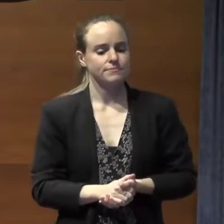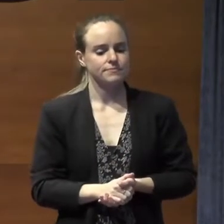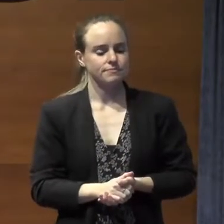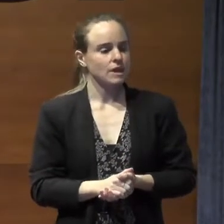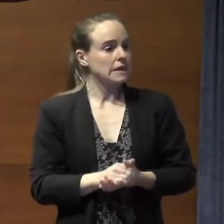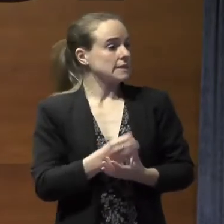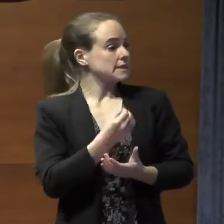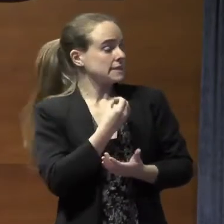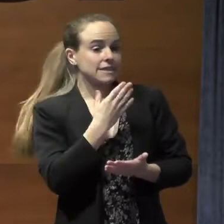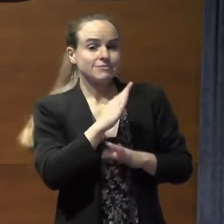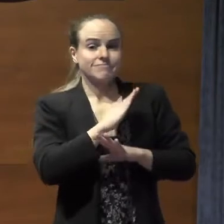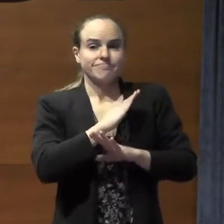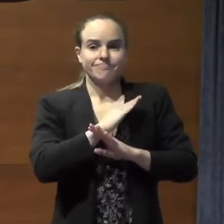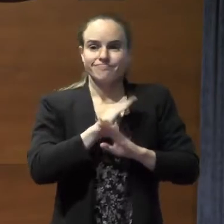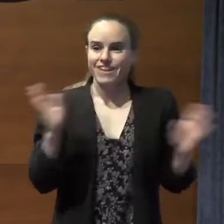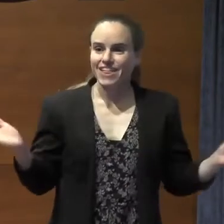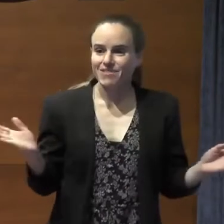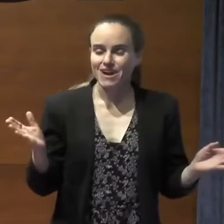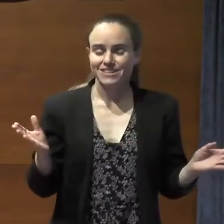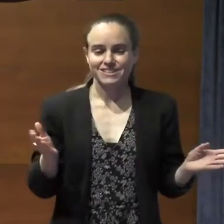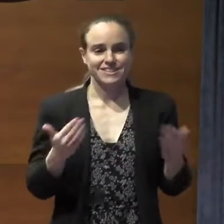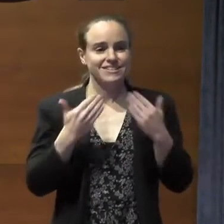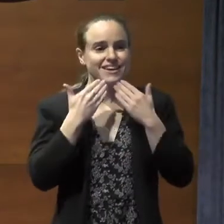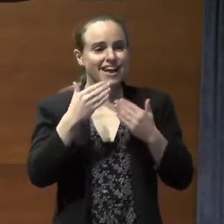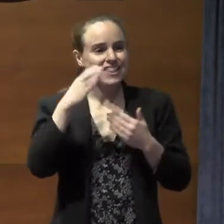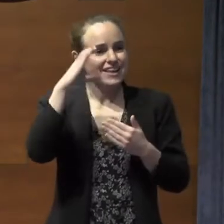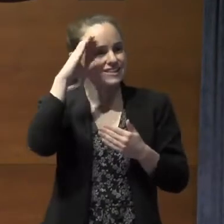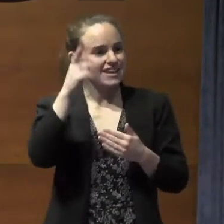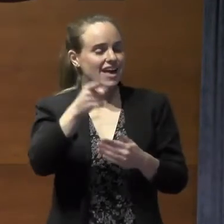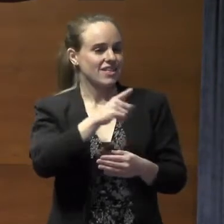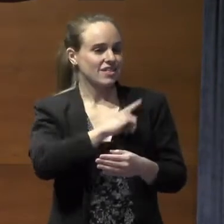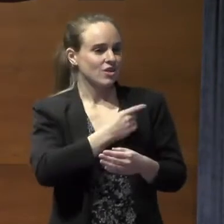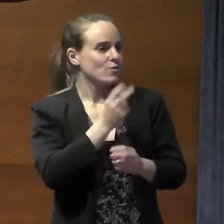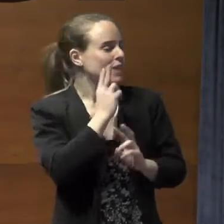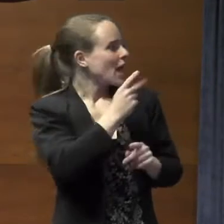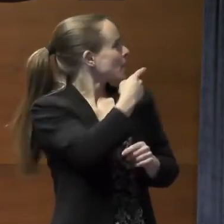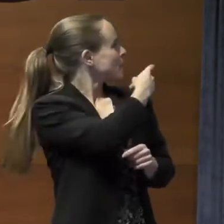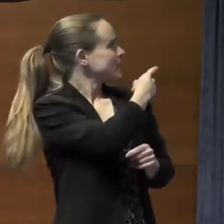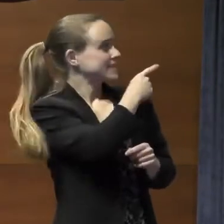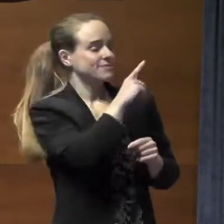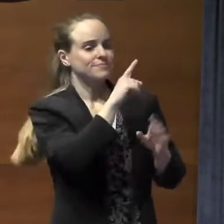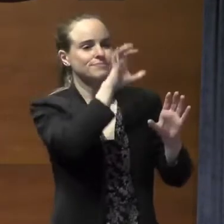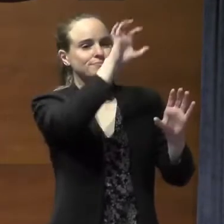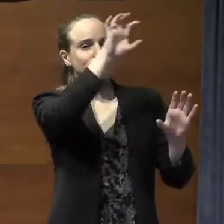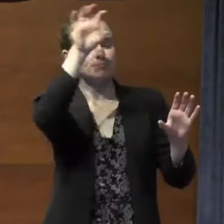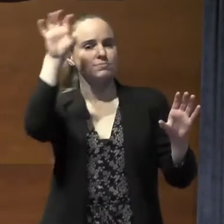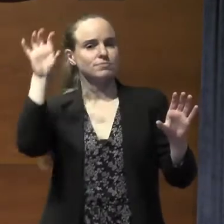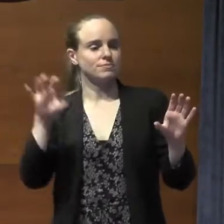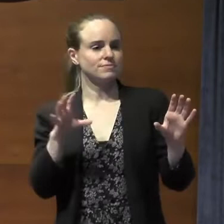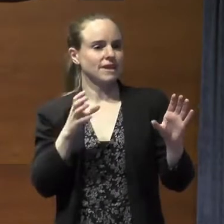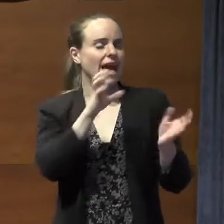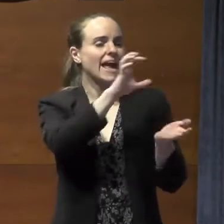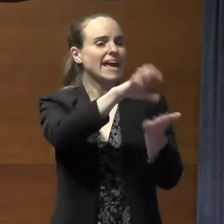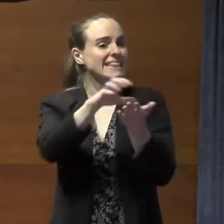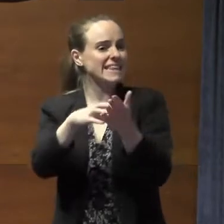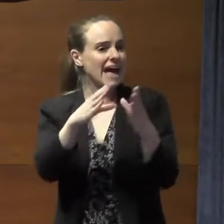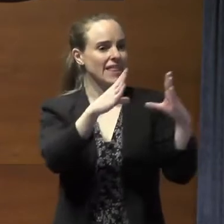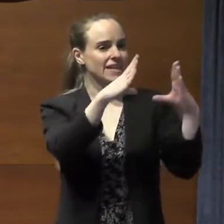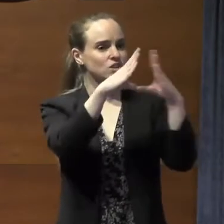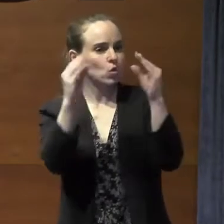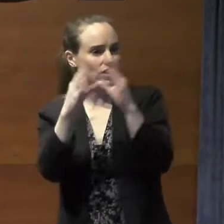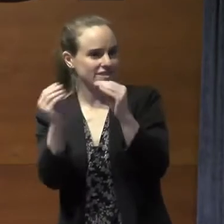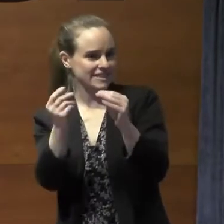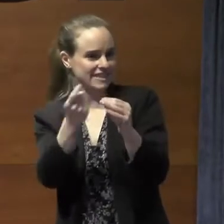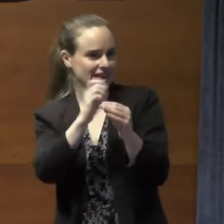Y nada más, muchas gracias por su atención. En esta diapositiva hemos destacado todas las